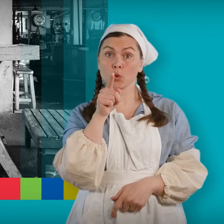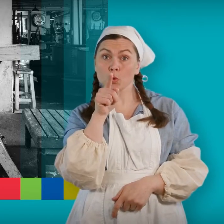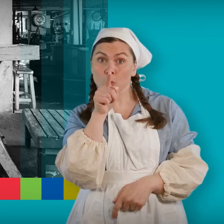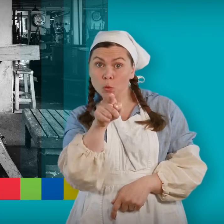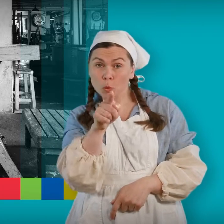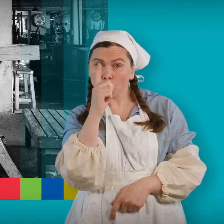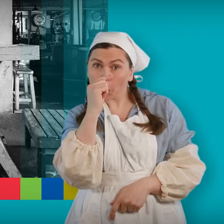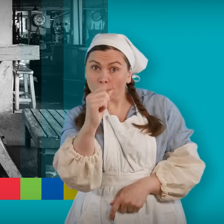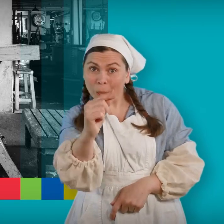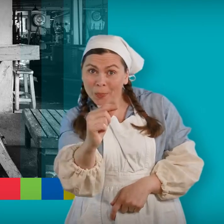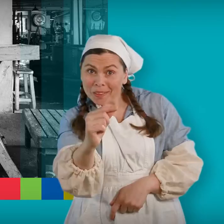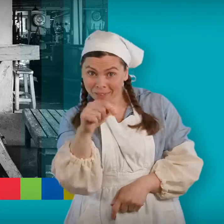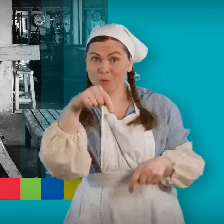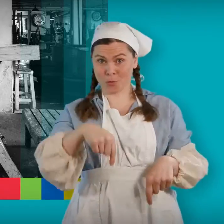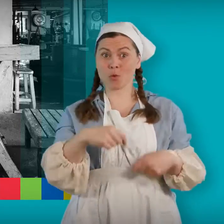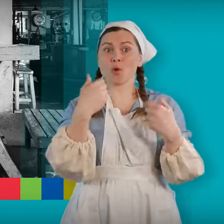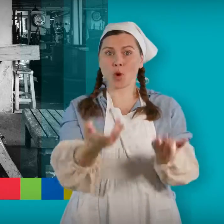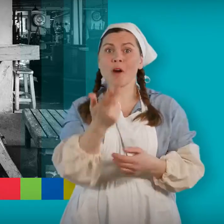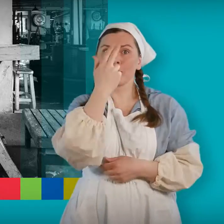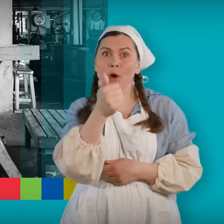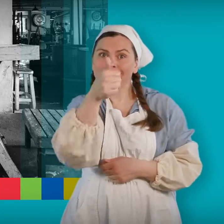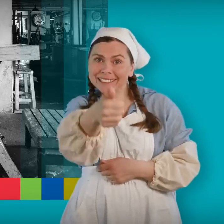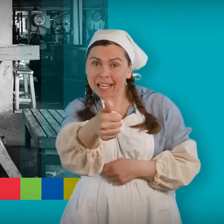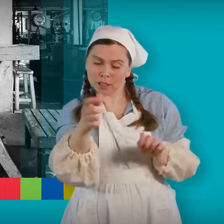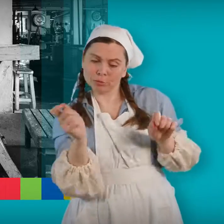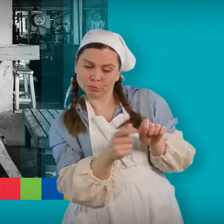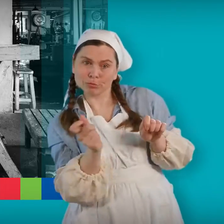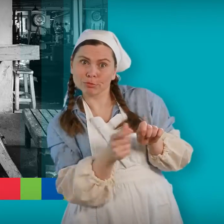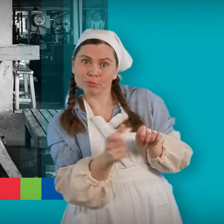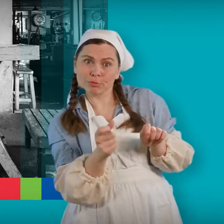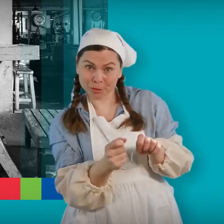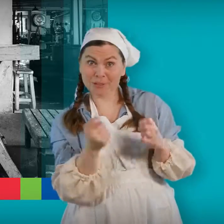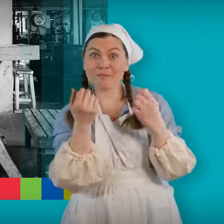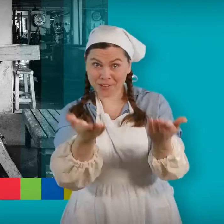Hvis du har lyst, så har du nå lov til å prøve å tre fisk på teina. Vær så god!